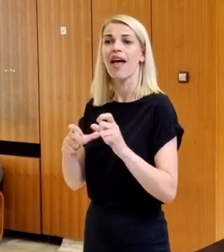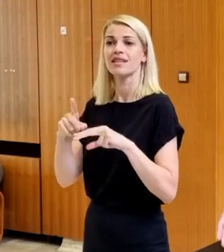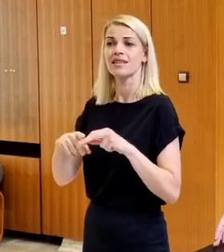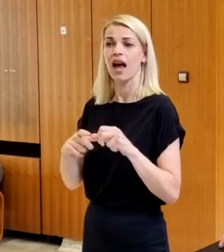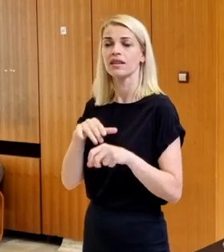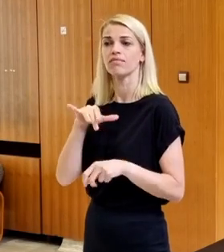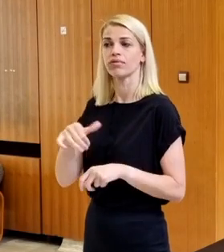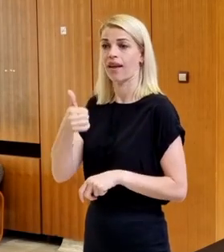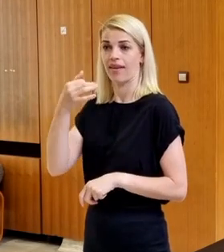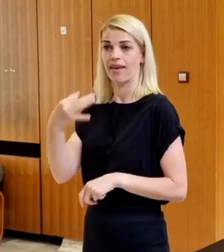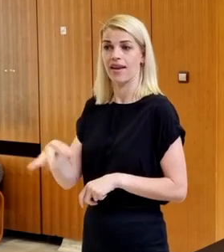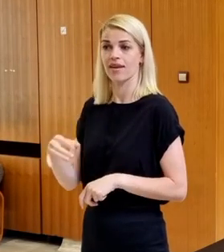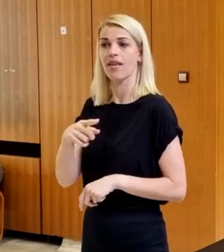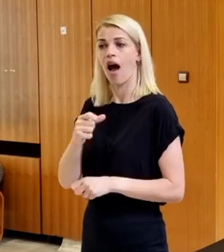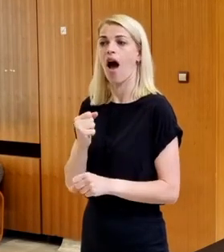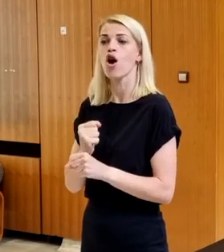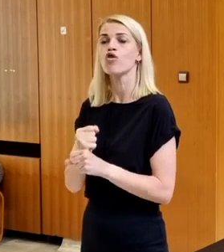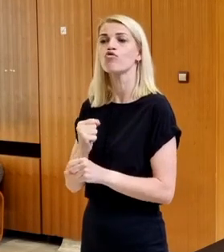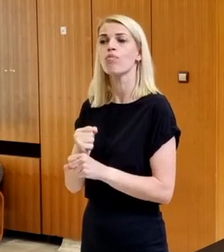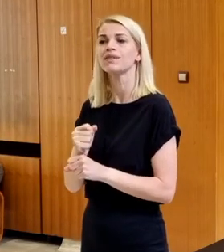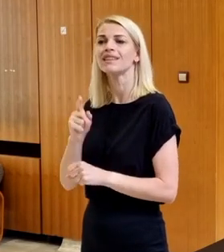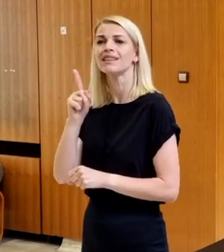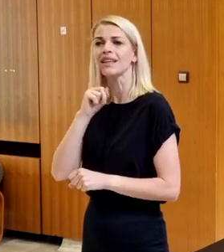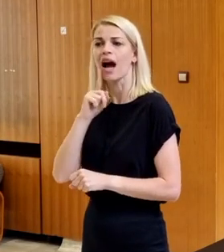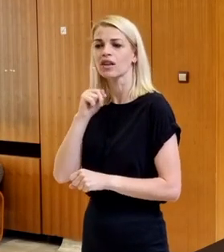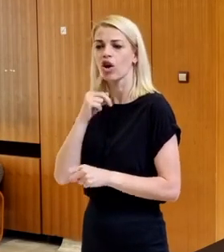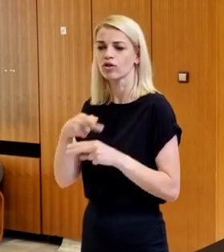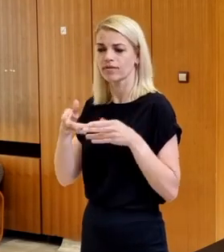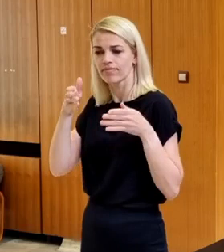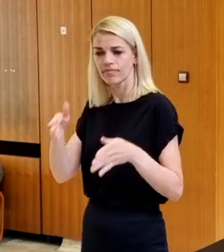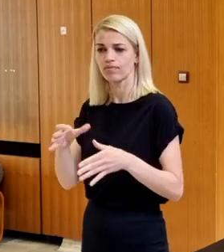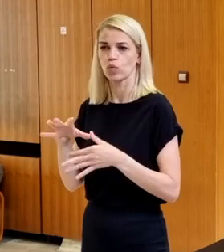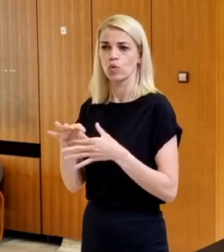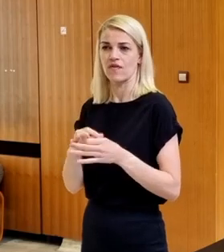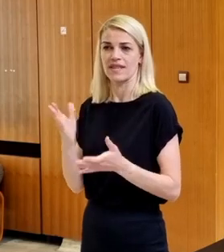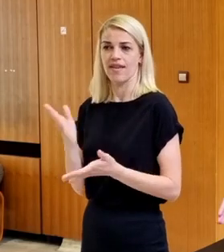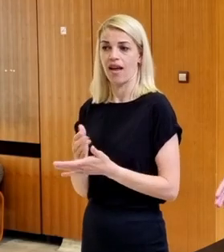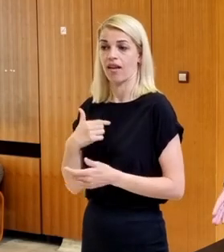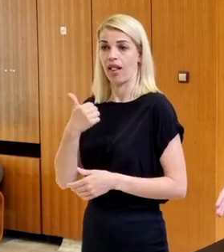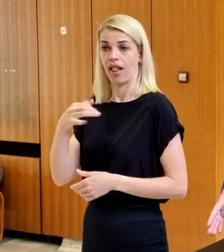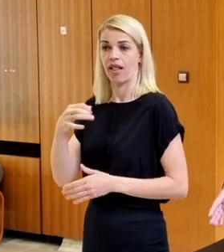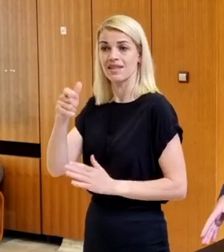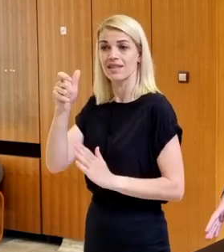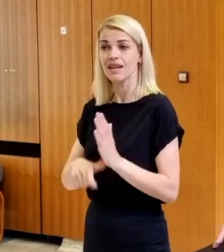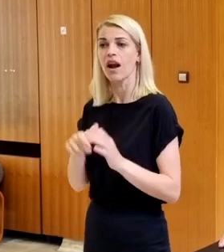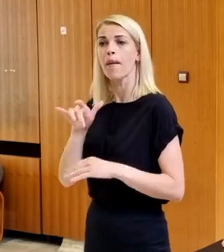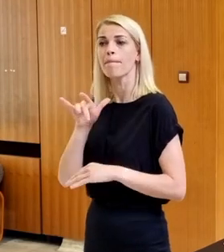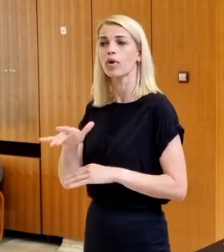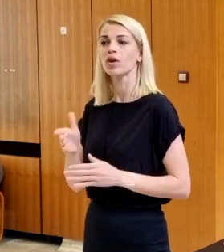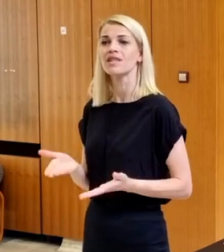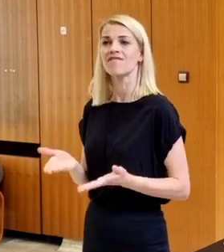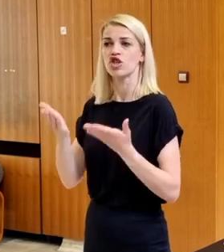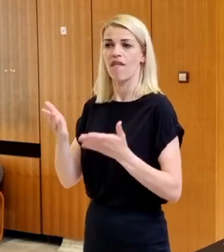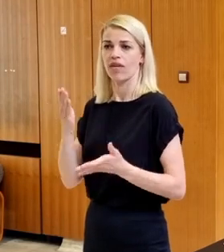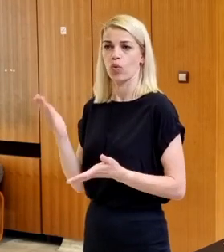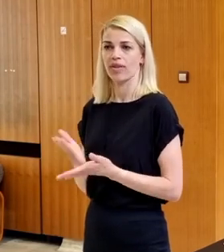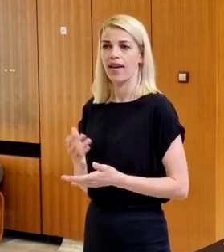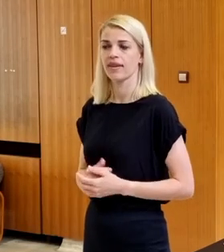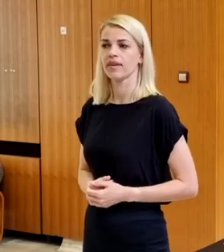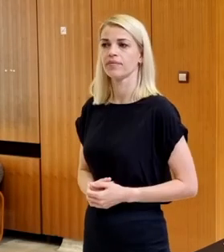jediná, ktorá si robí starosti okolo daní. Sme jediná strana, ktorá je proti zvyšovaniu daní.